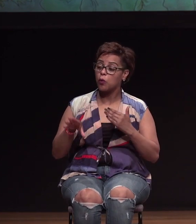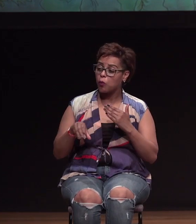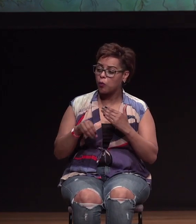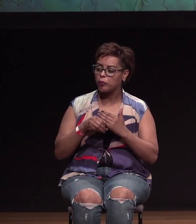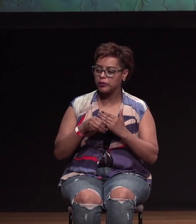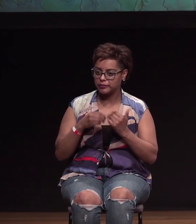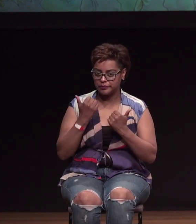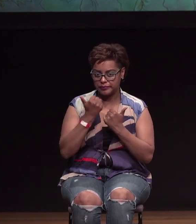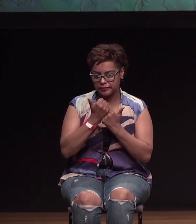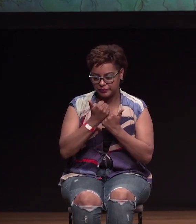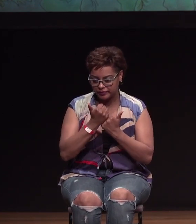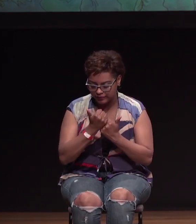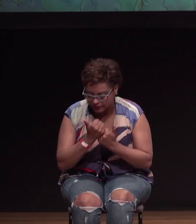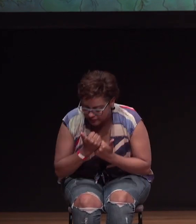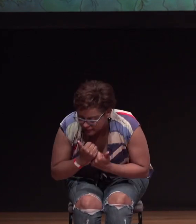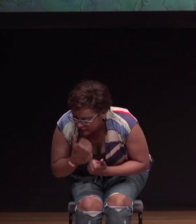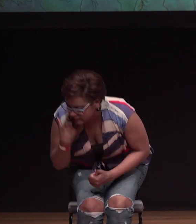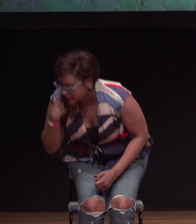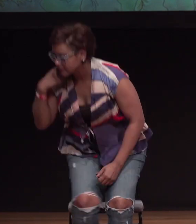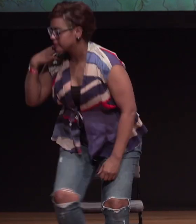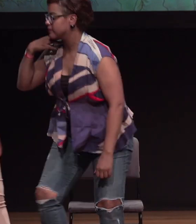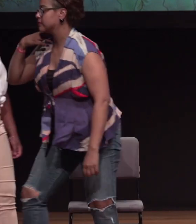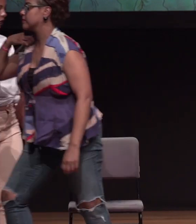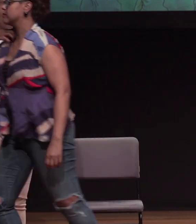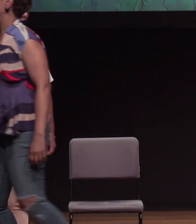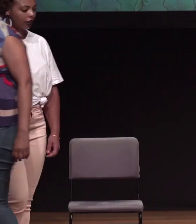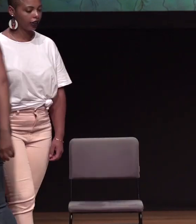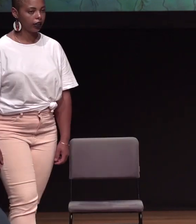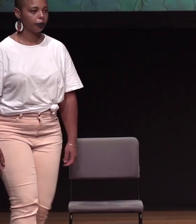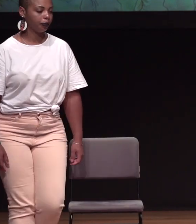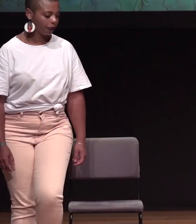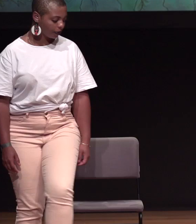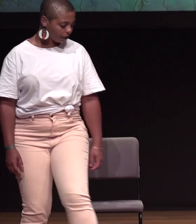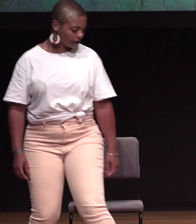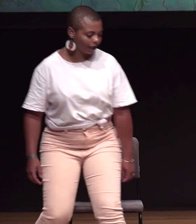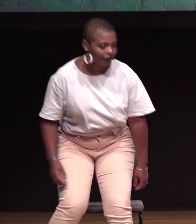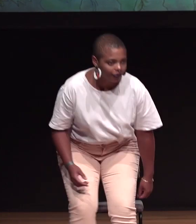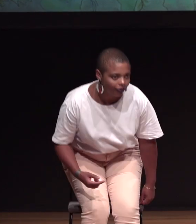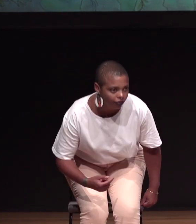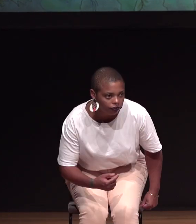que a Cidinha já deu uma aula de ótimos nomes aqui.